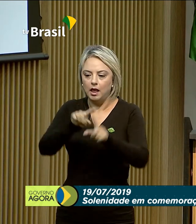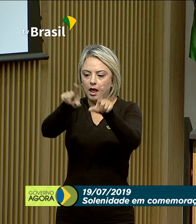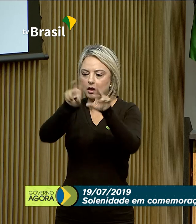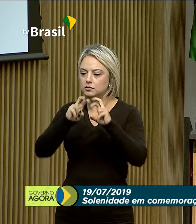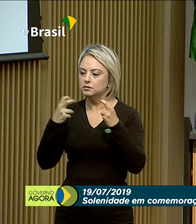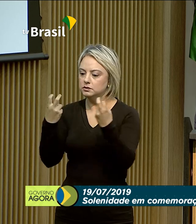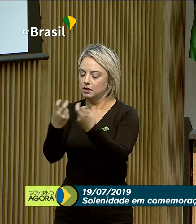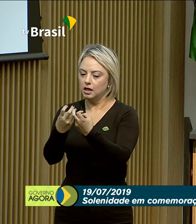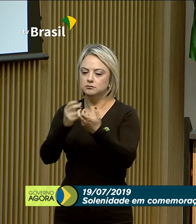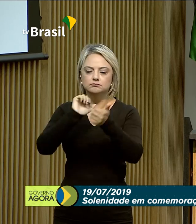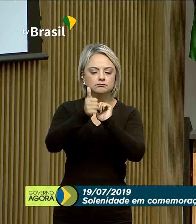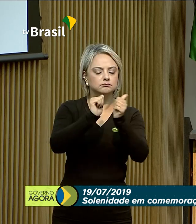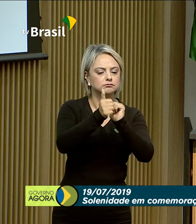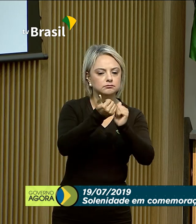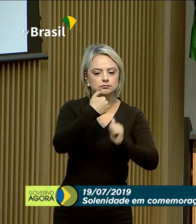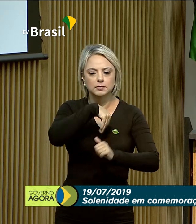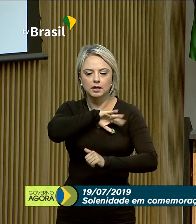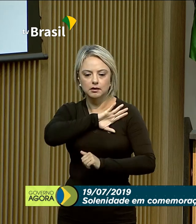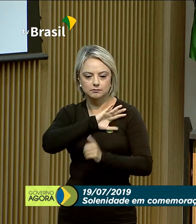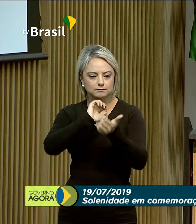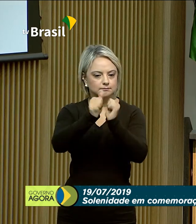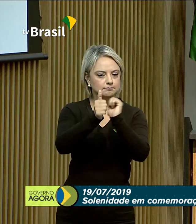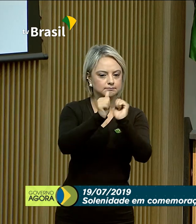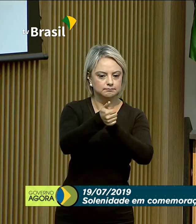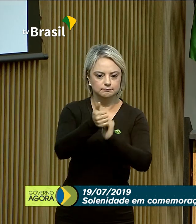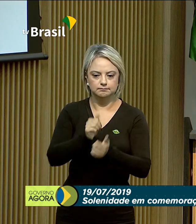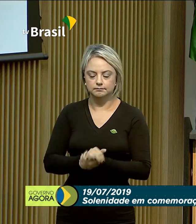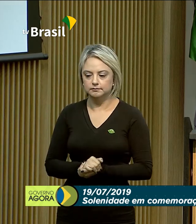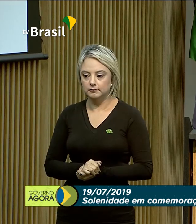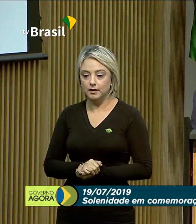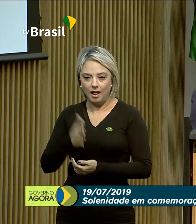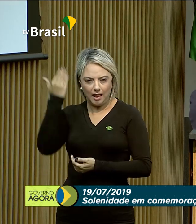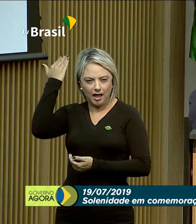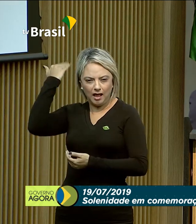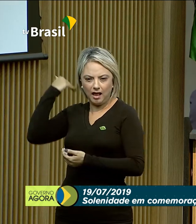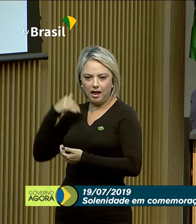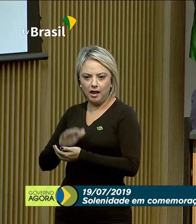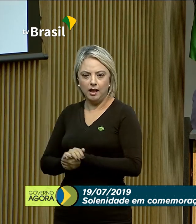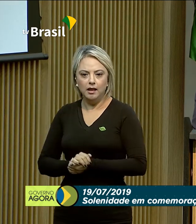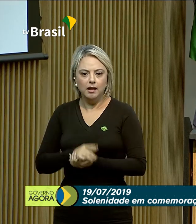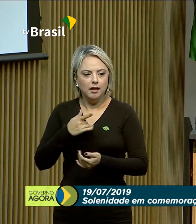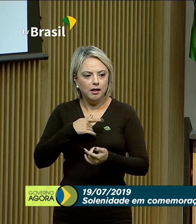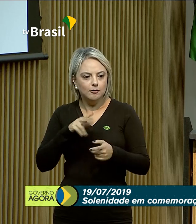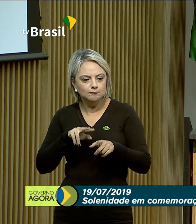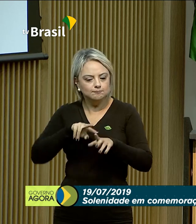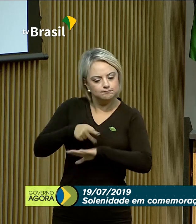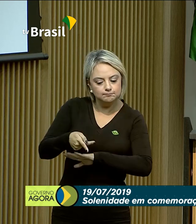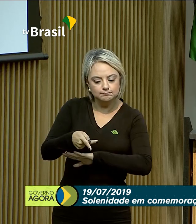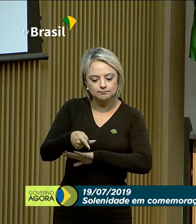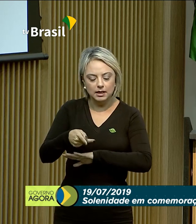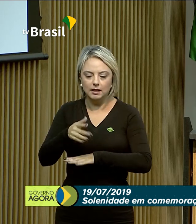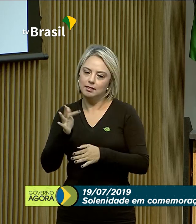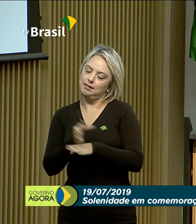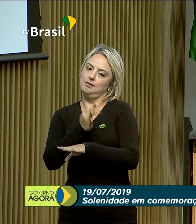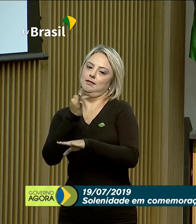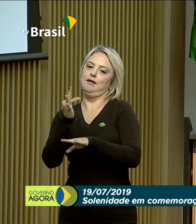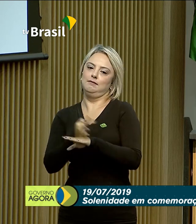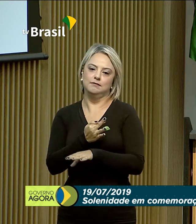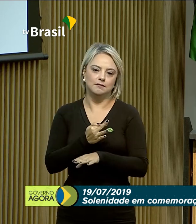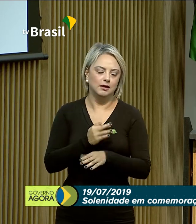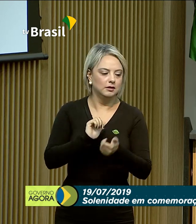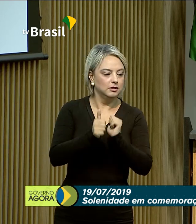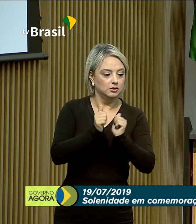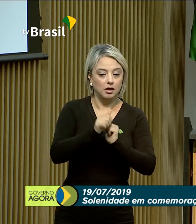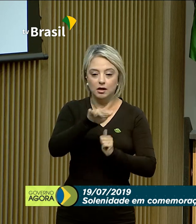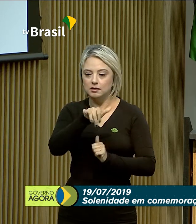estádio onde nós jogávamos nossas agradáveis peladas. Eu, naquela época, eu me atrevia a dar uma caneta nele, tentava, né? Jogava de